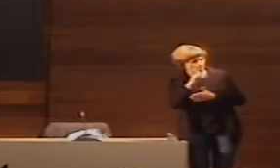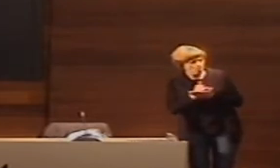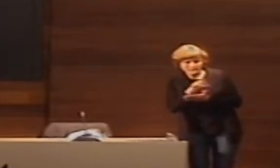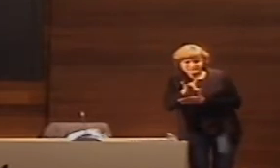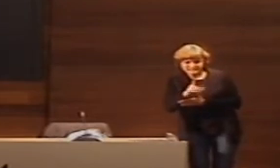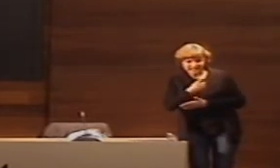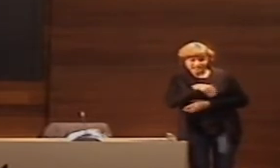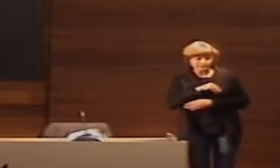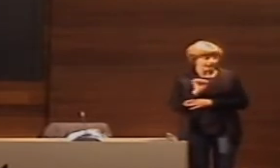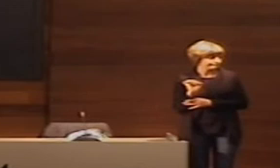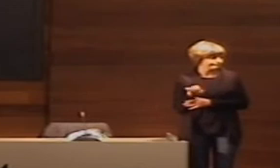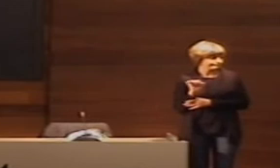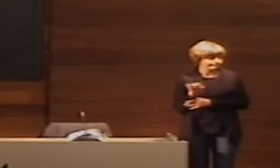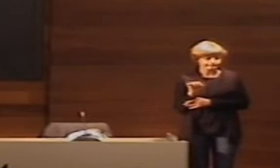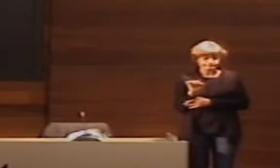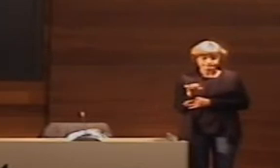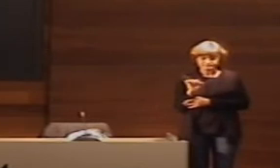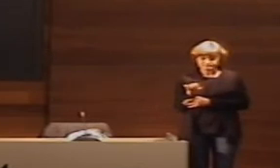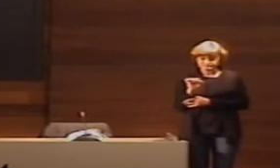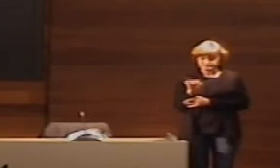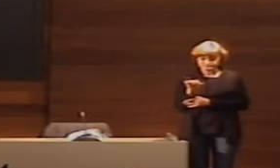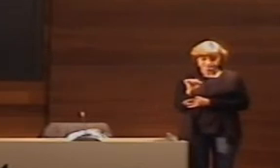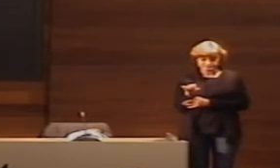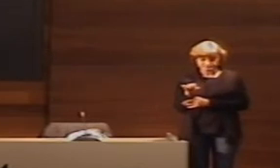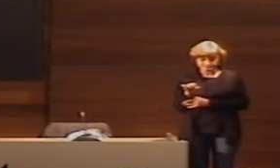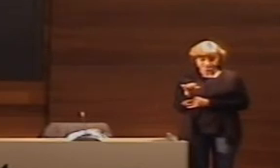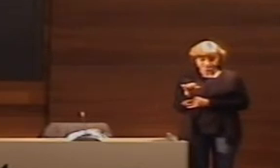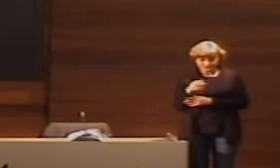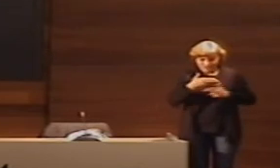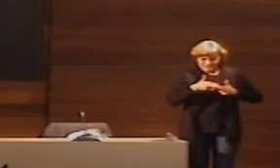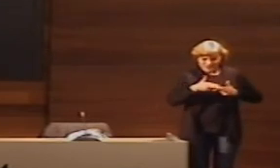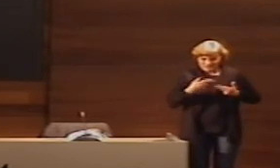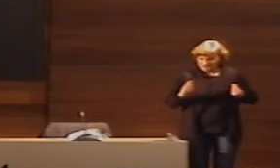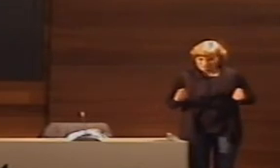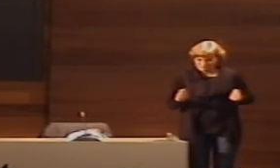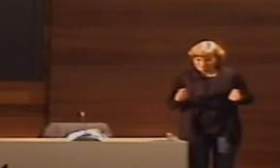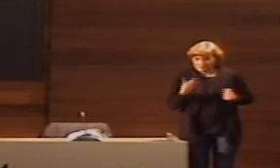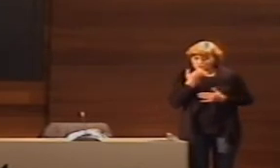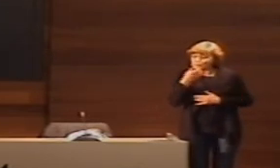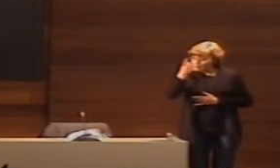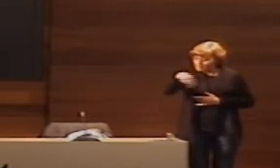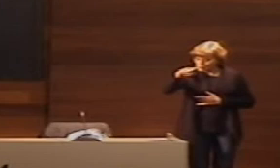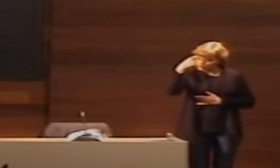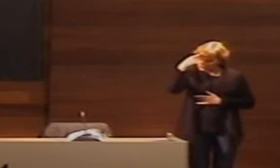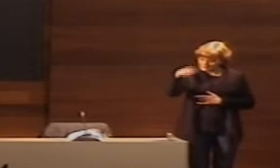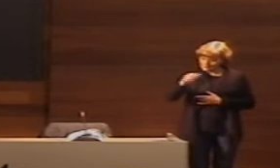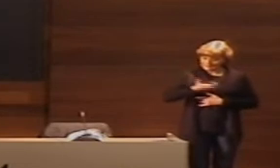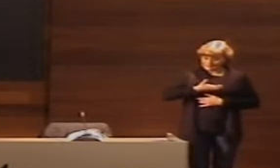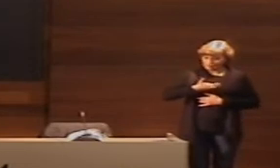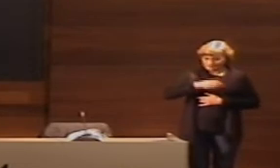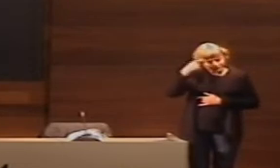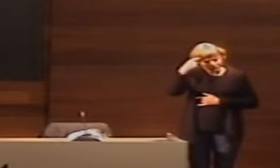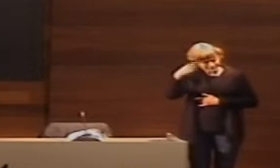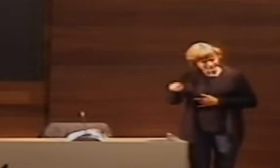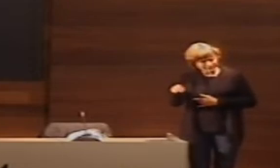diferente. Y en tanto, aquí los municipios lo saben bien, los sistemas integrados de